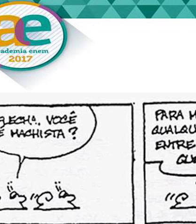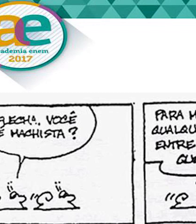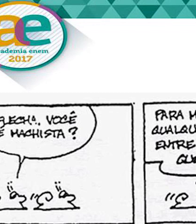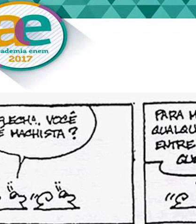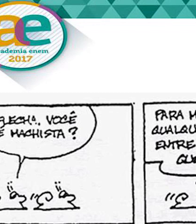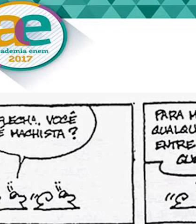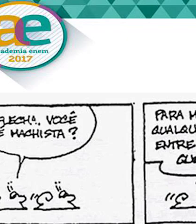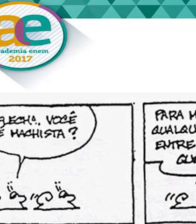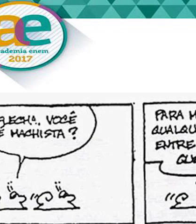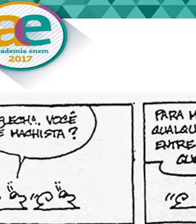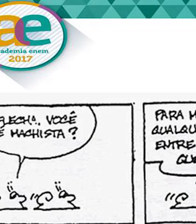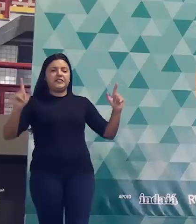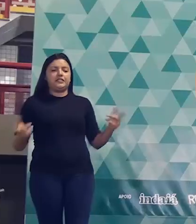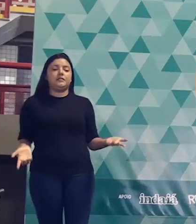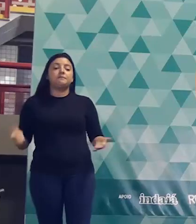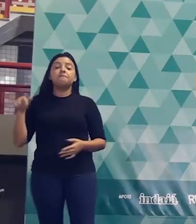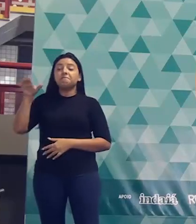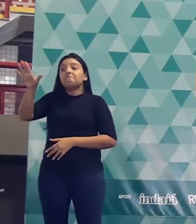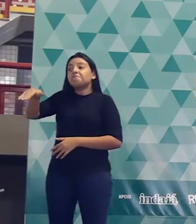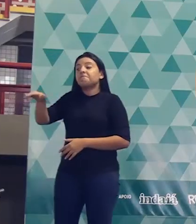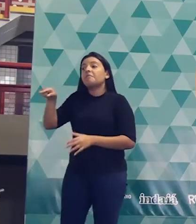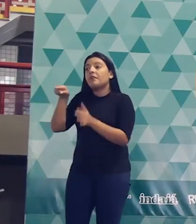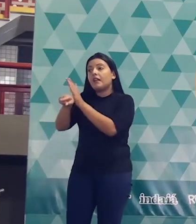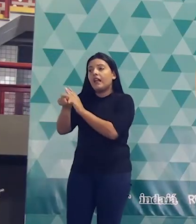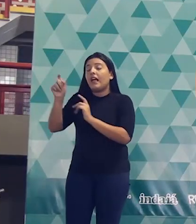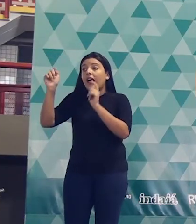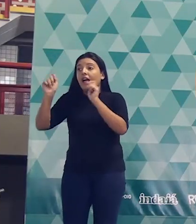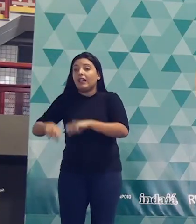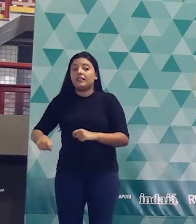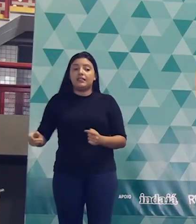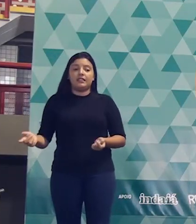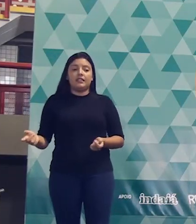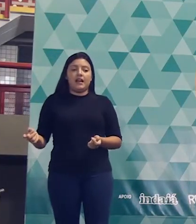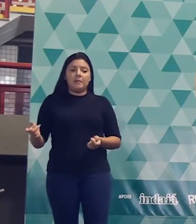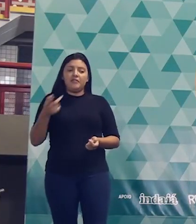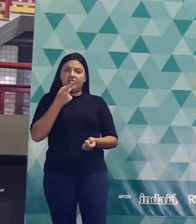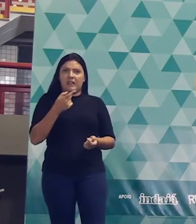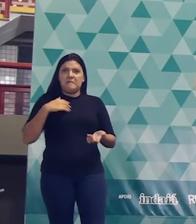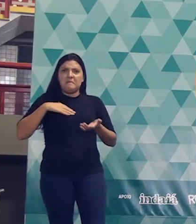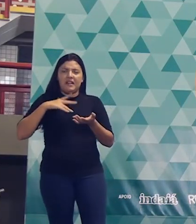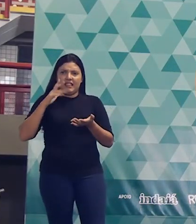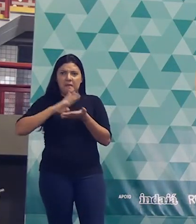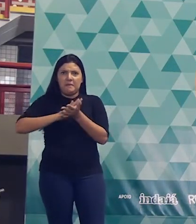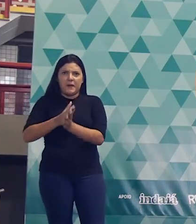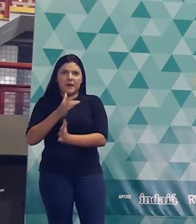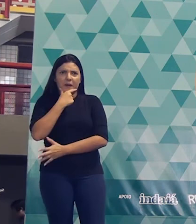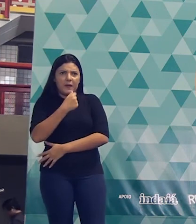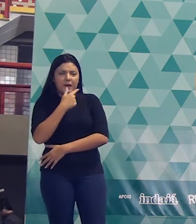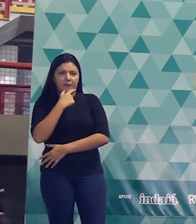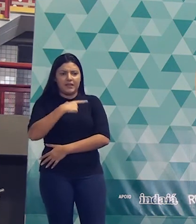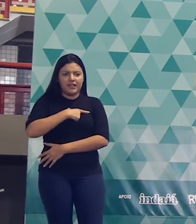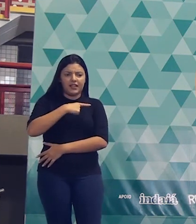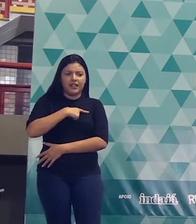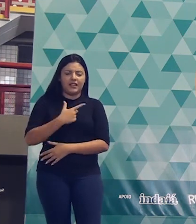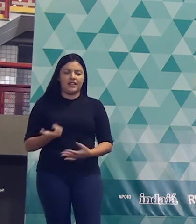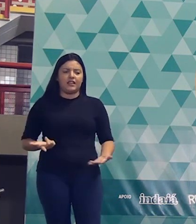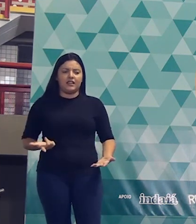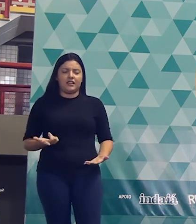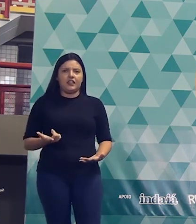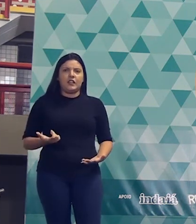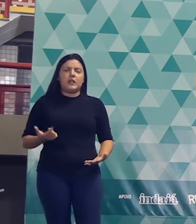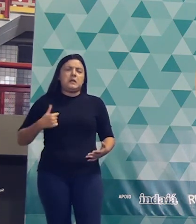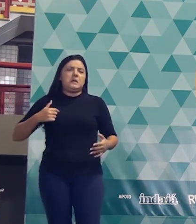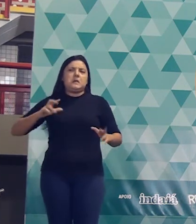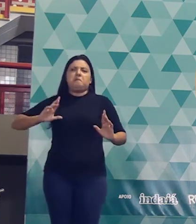né? Eu pergunto a você, dá para inferir que ele é machista, dá? Dá, né? Ele disse que não tem